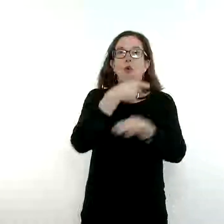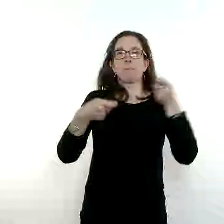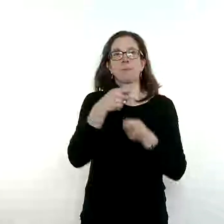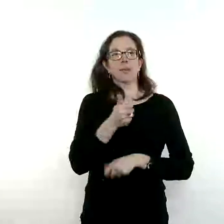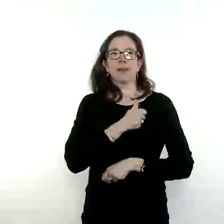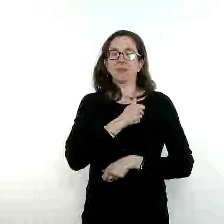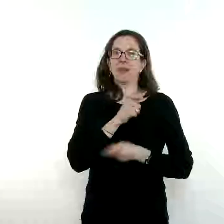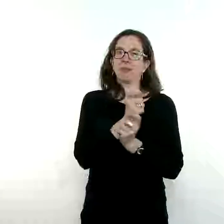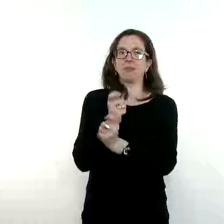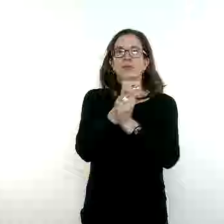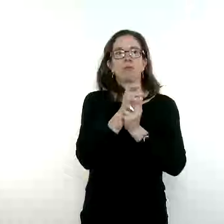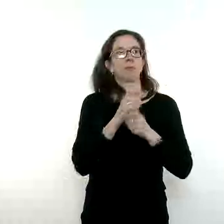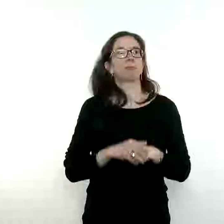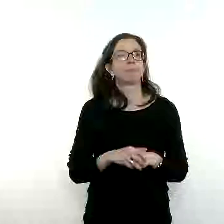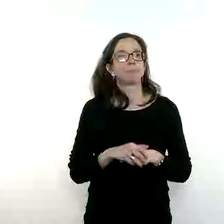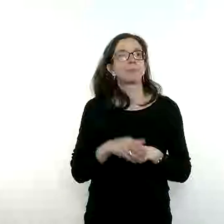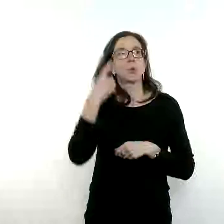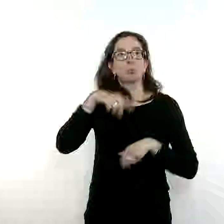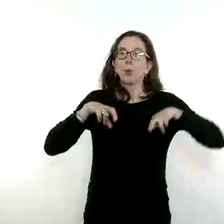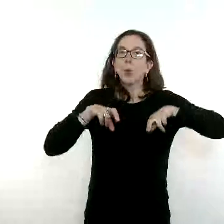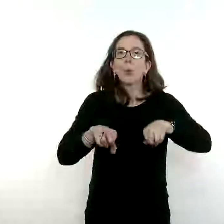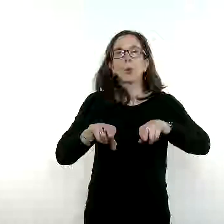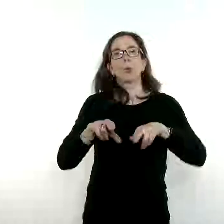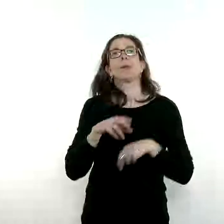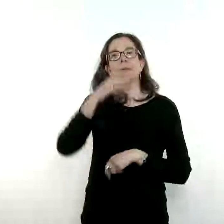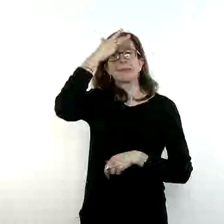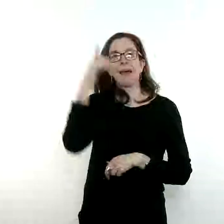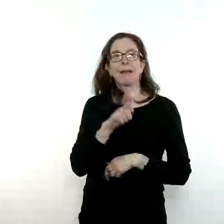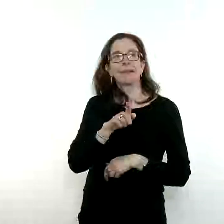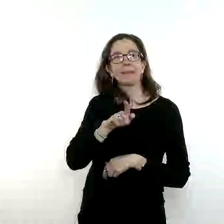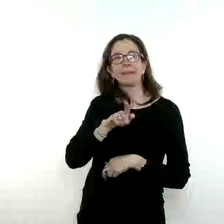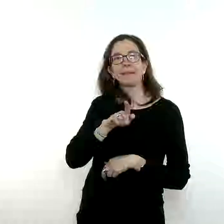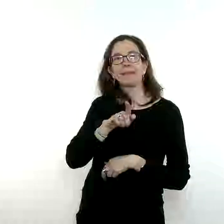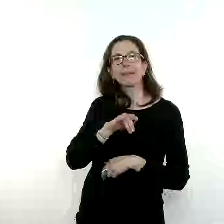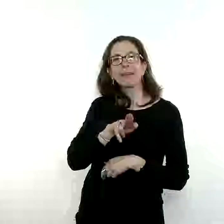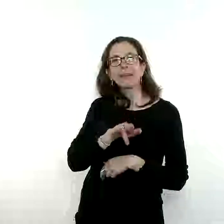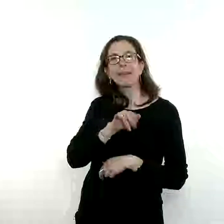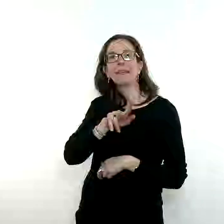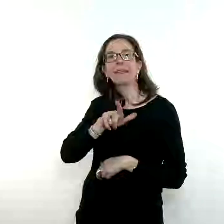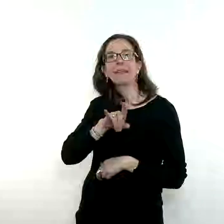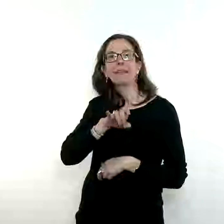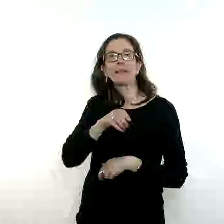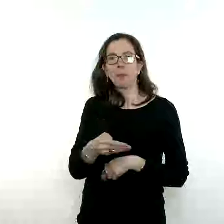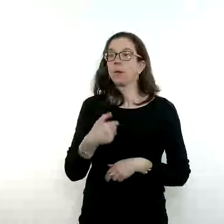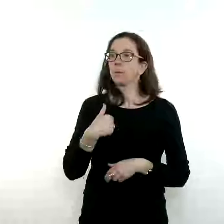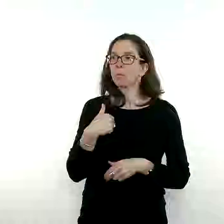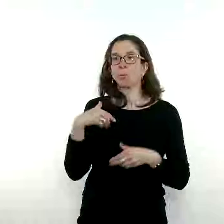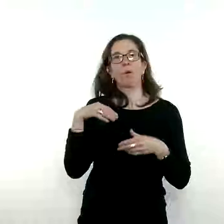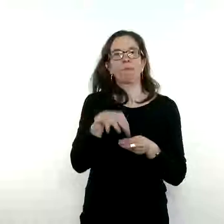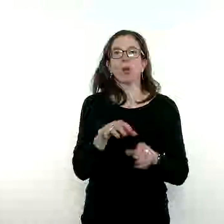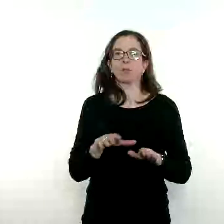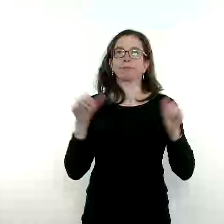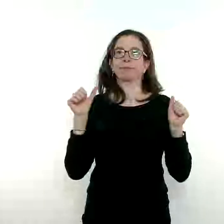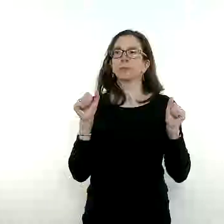préemption de fonds de commerce 31 rue Saint-Guillaume. Je ne prends pas part au vote non plus. Contre?